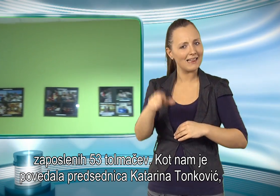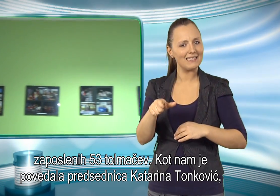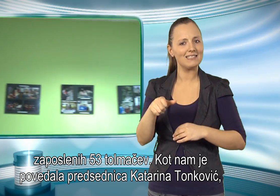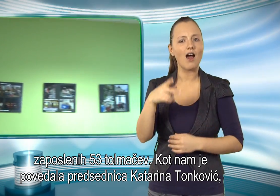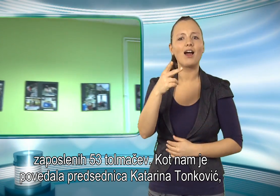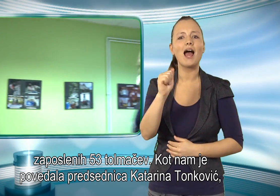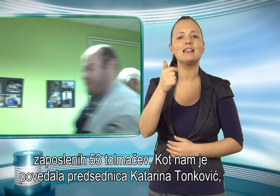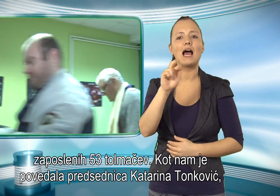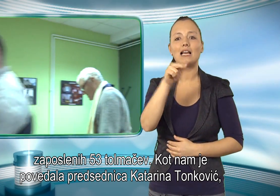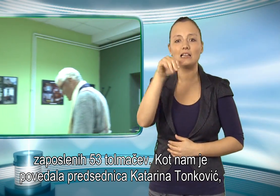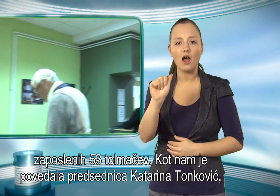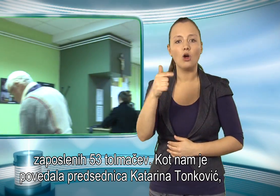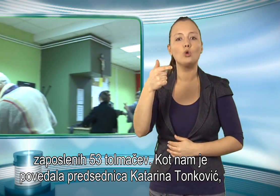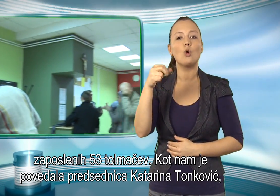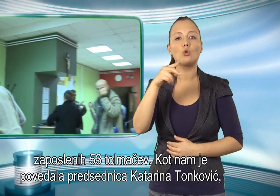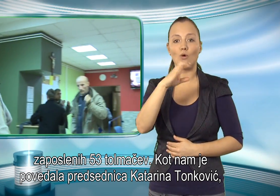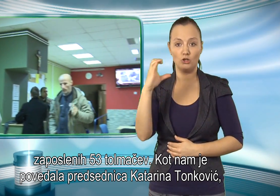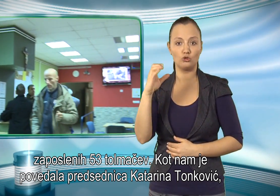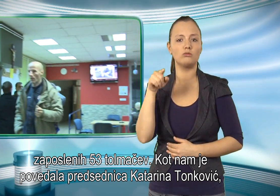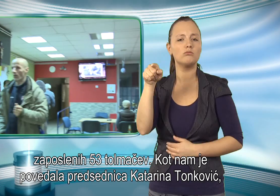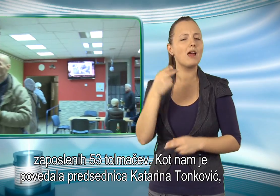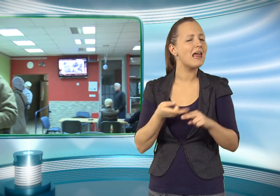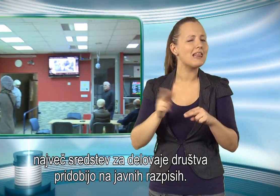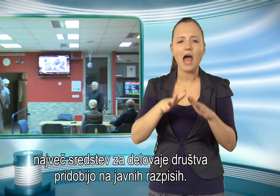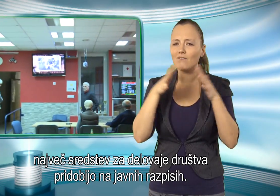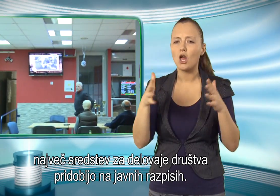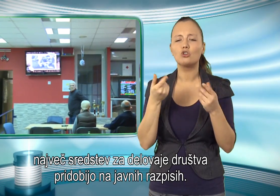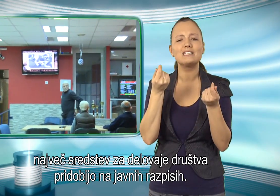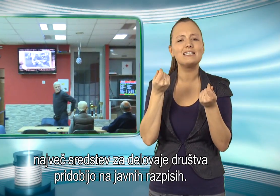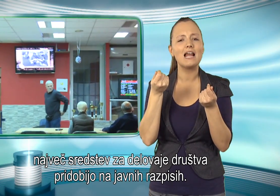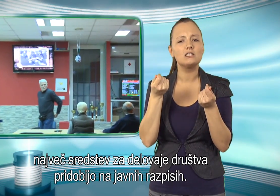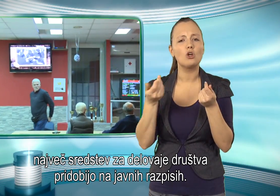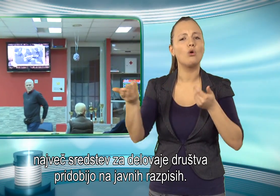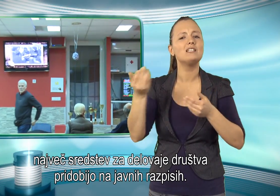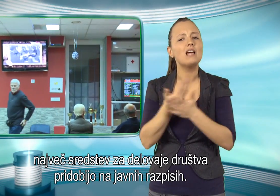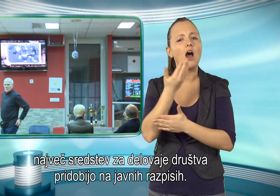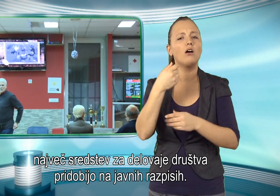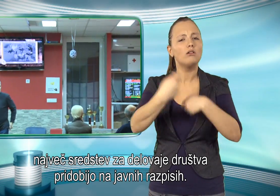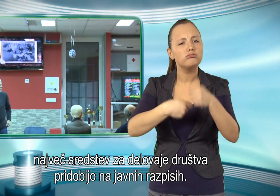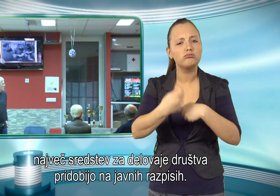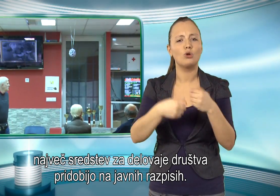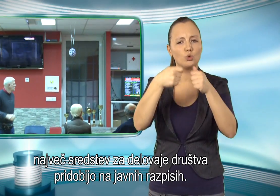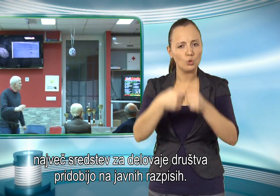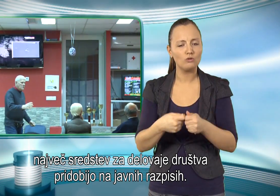Katarina Tonković, največ sredstev za delovanje društva pridobijo na javnih razpisih.